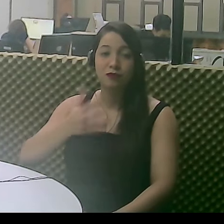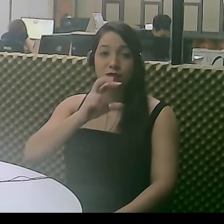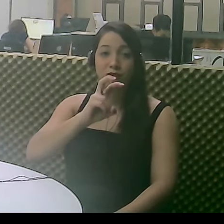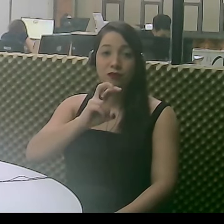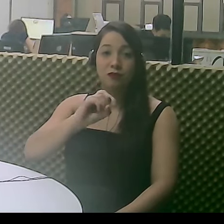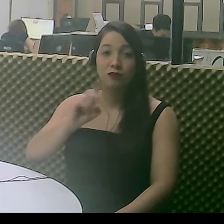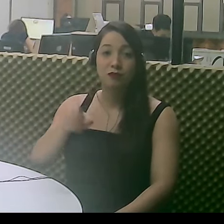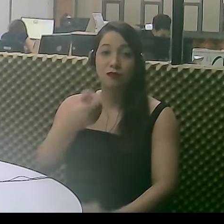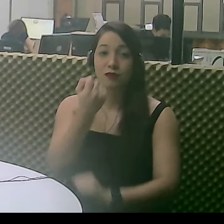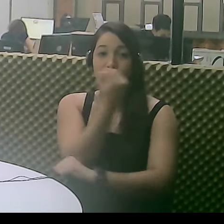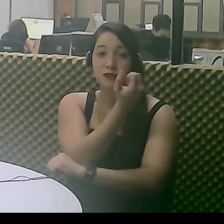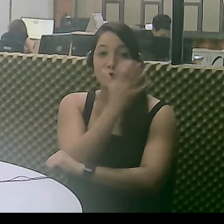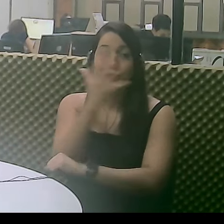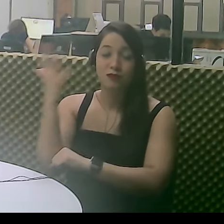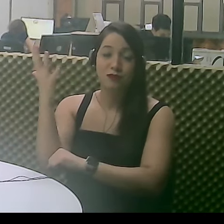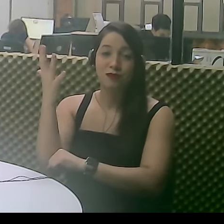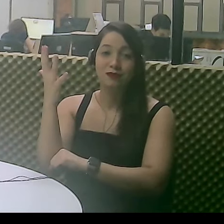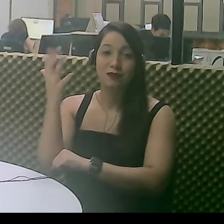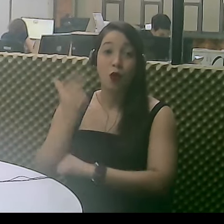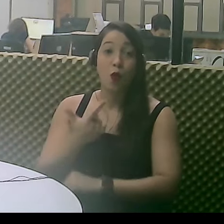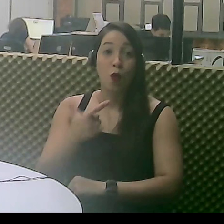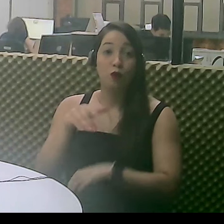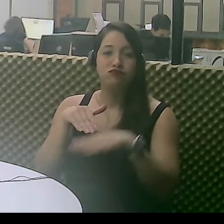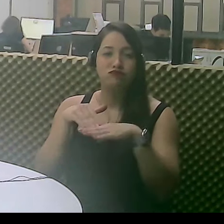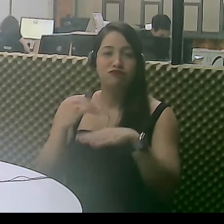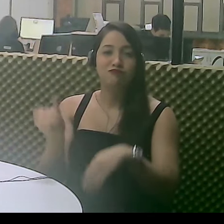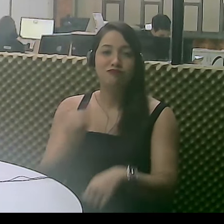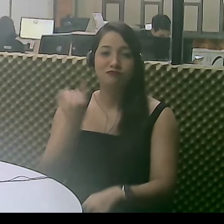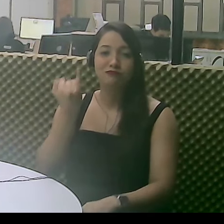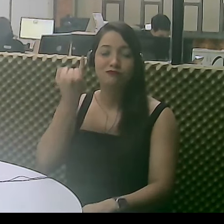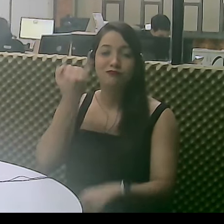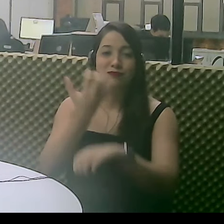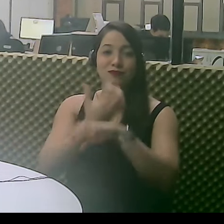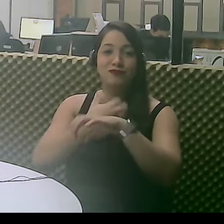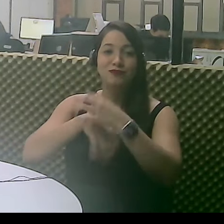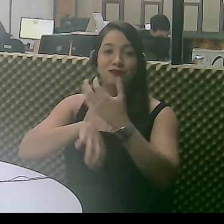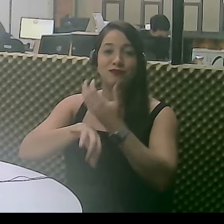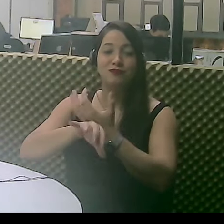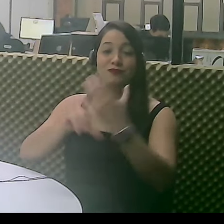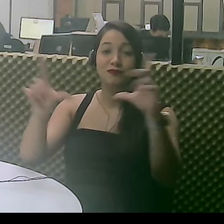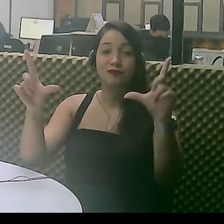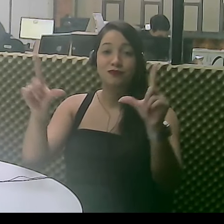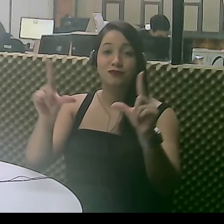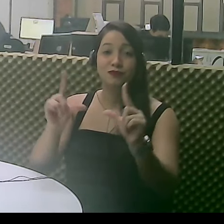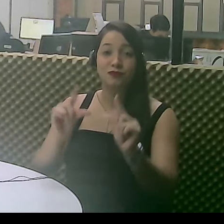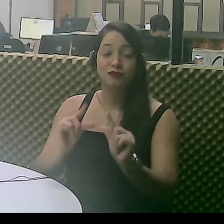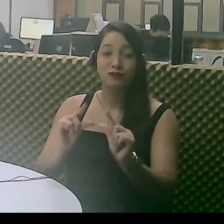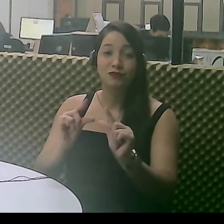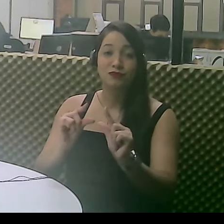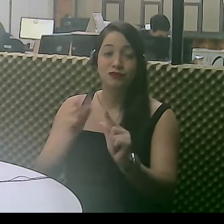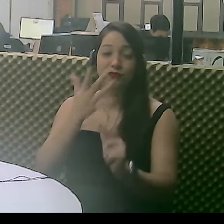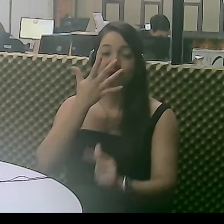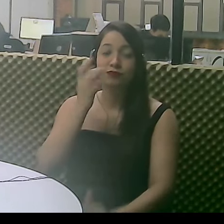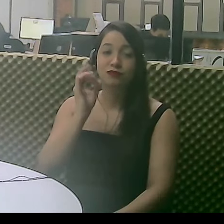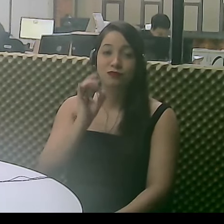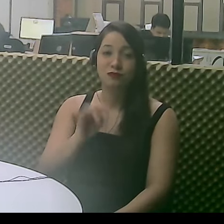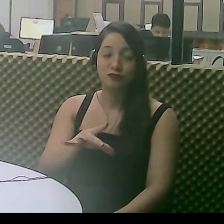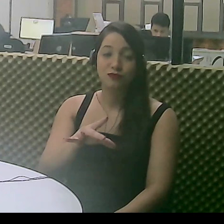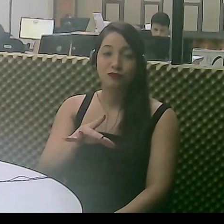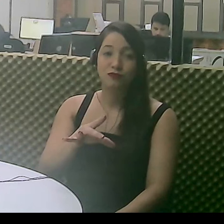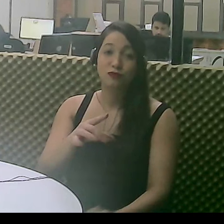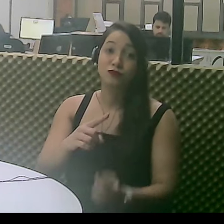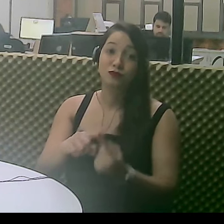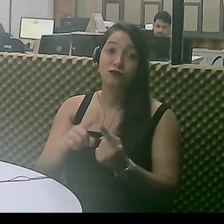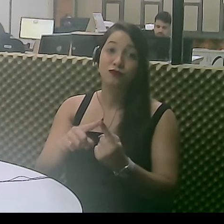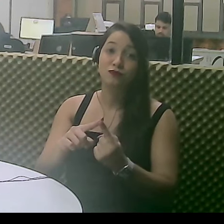50.000 árvores outro Impacto importante para o meio ambiente é a redução da geração de resíduos sólidos devido